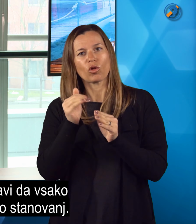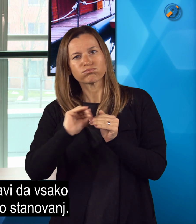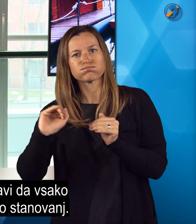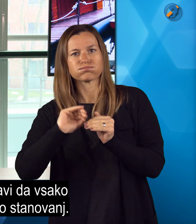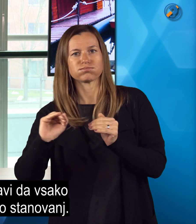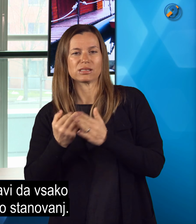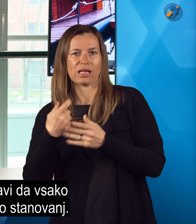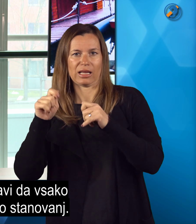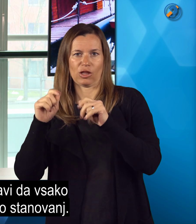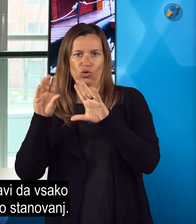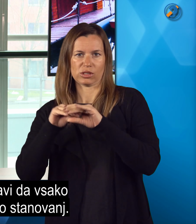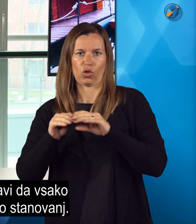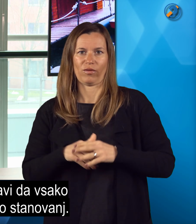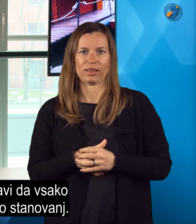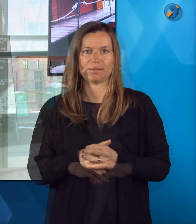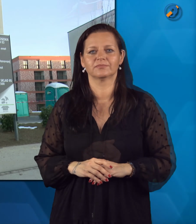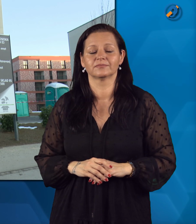gradnjo stanovanj.